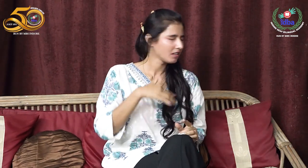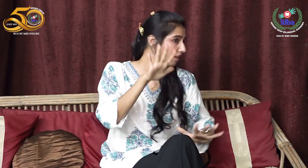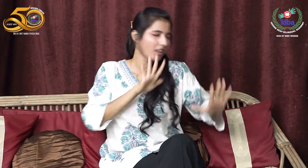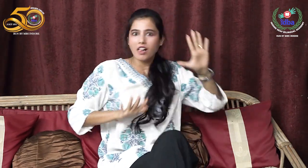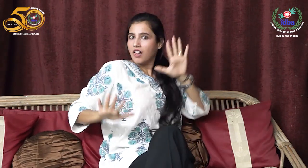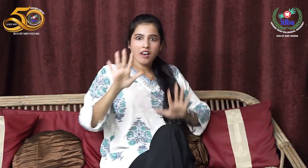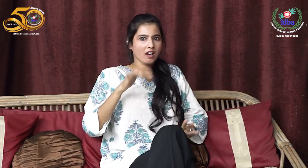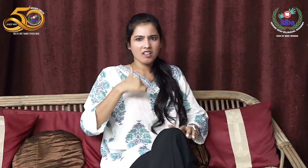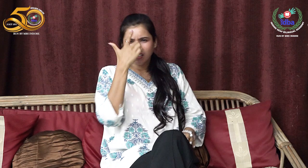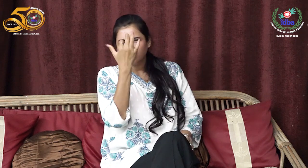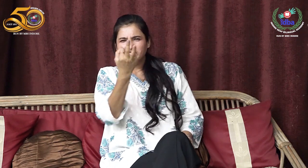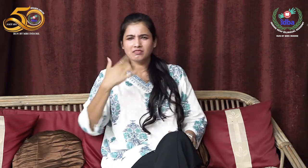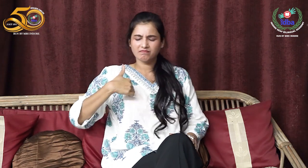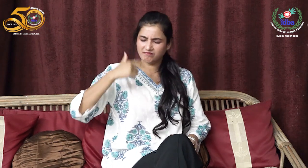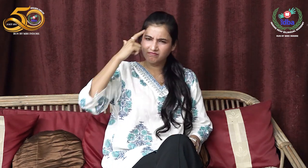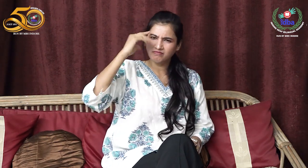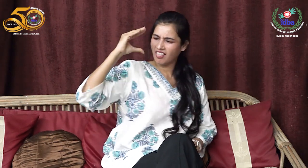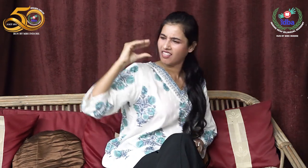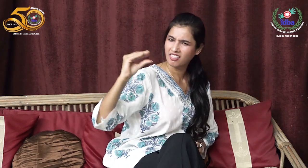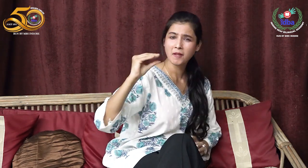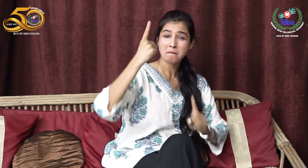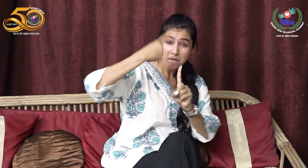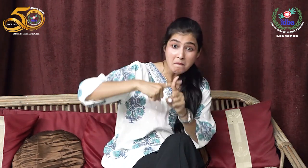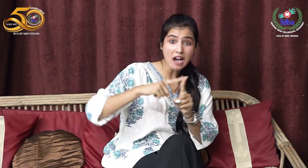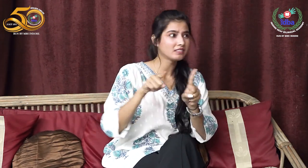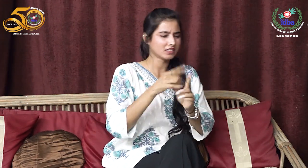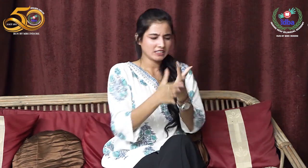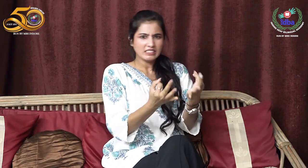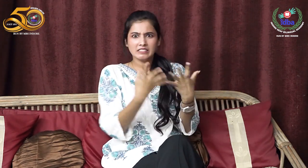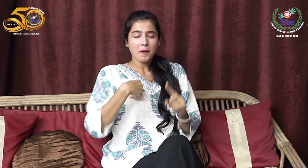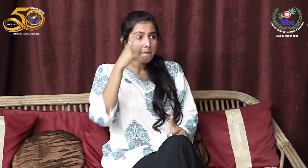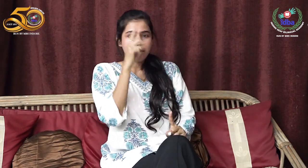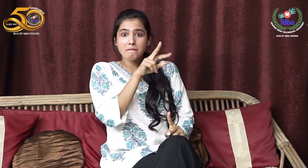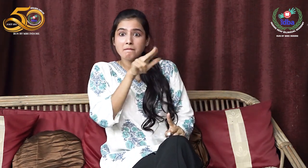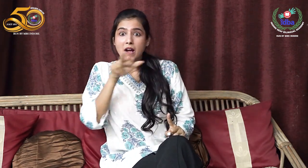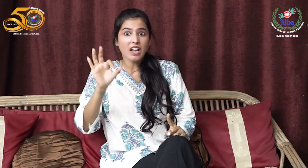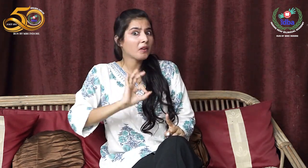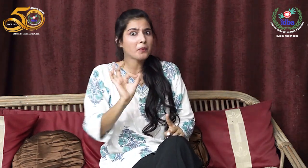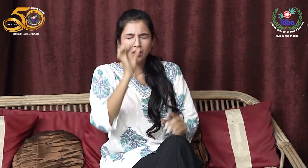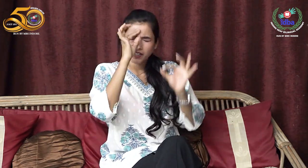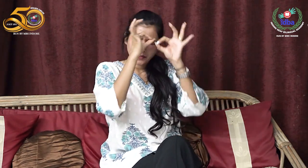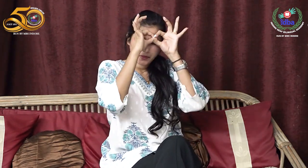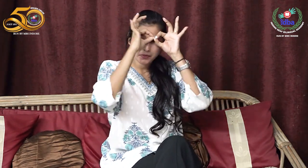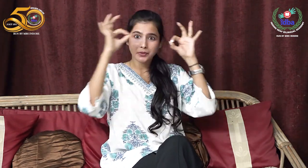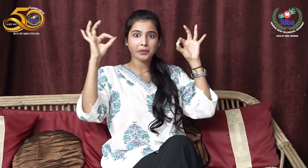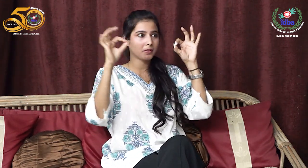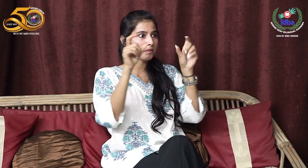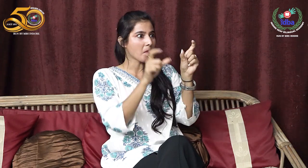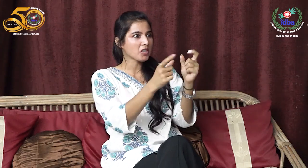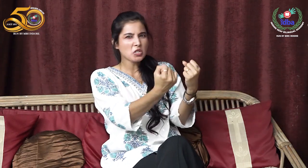एकदम स्ट्रॉन्ग है, और मैं जो थी मुझे बहुत अजीब लगता था। सबको लगता था कि शायद मुझे अपने आप को देख के कॉन्फिडेंस फील नहीं होता, मुझे लगता था कि मैं बिल्कुल